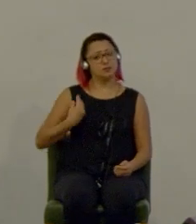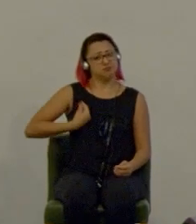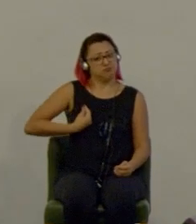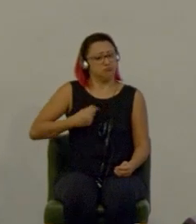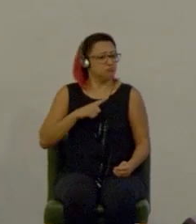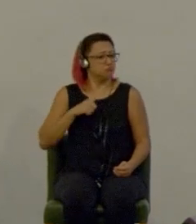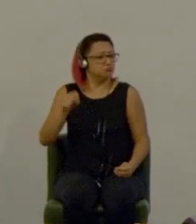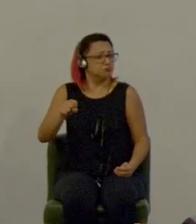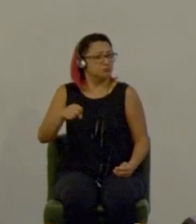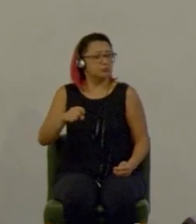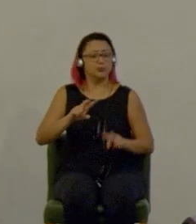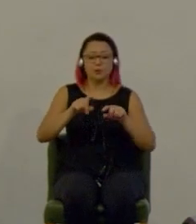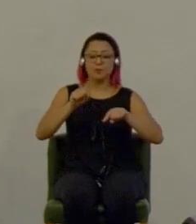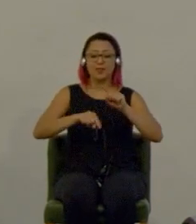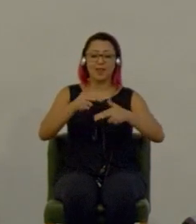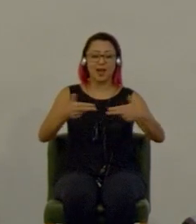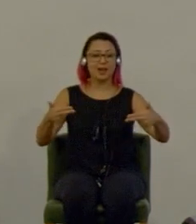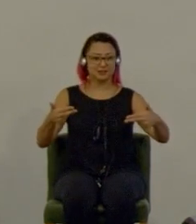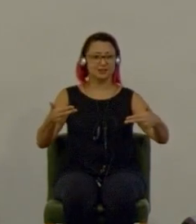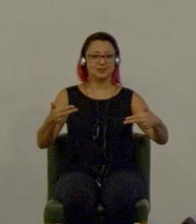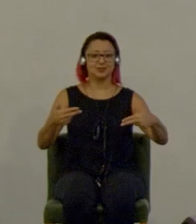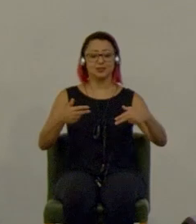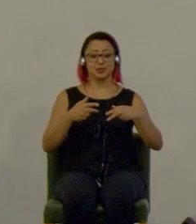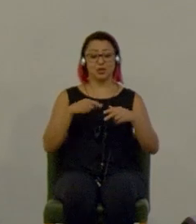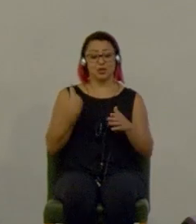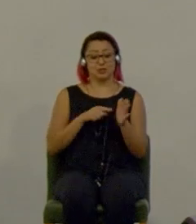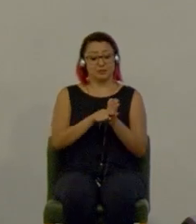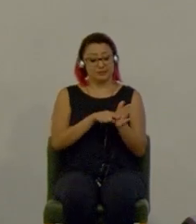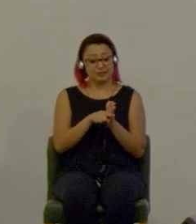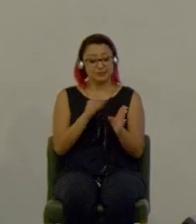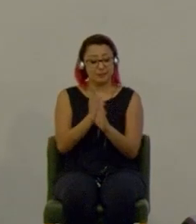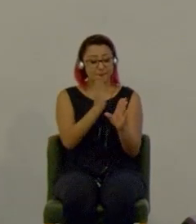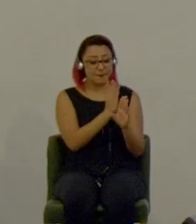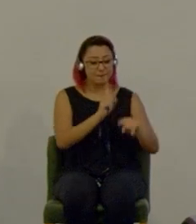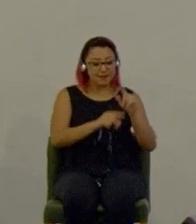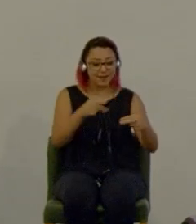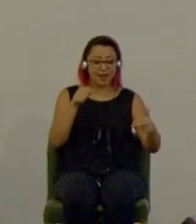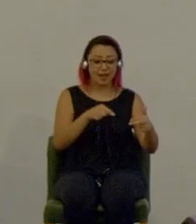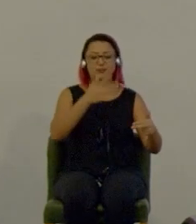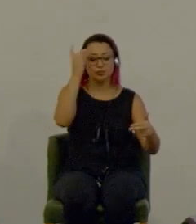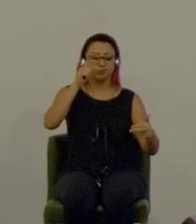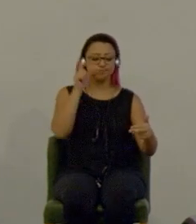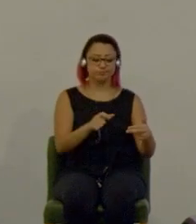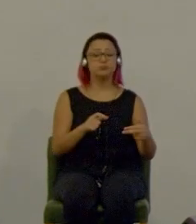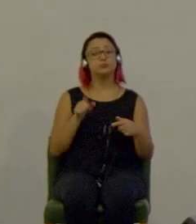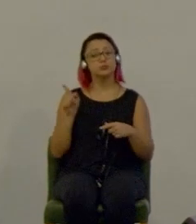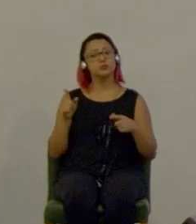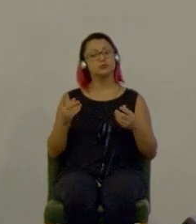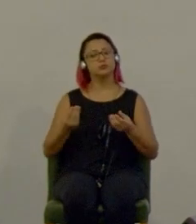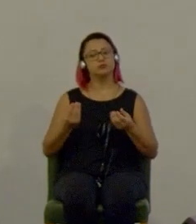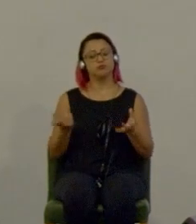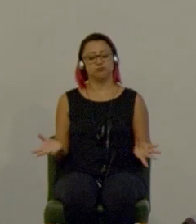recherches. Enfin, je trouve ça passionnant, en fait. C'est ces nouvelles alliances qui font qu'on n'est pas désespéré. C'est-à-dire que c'est des nouvelles manières